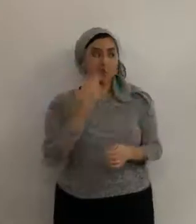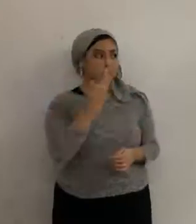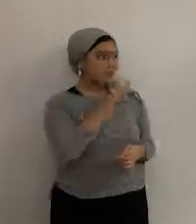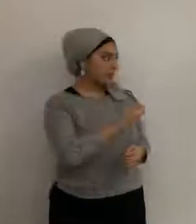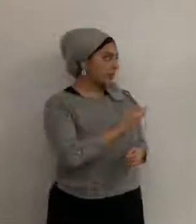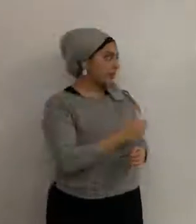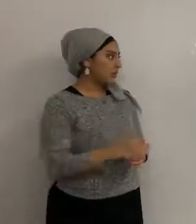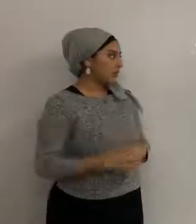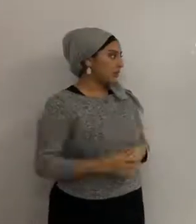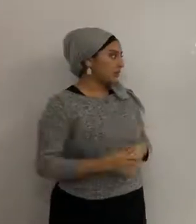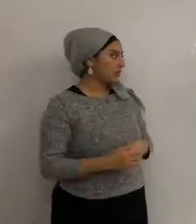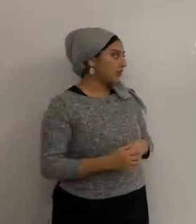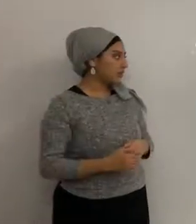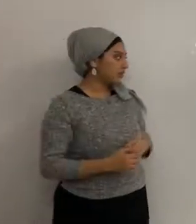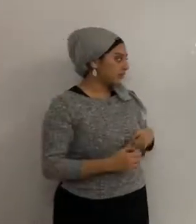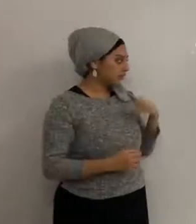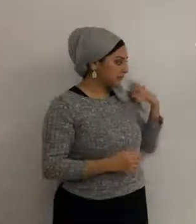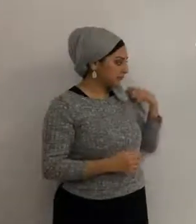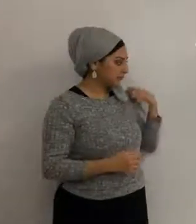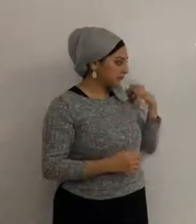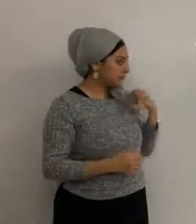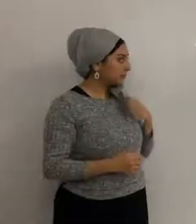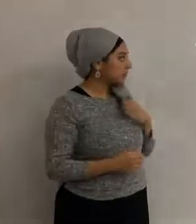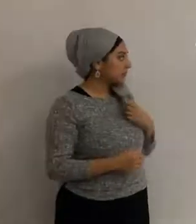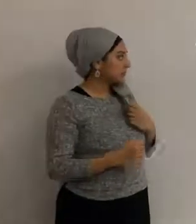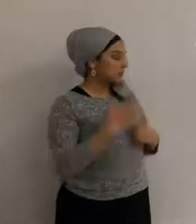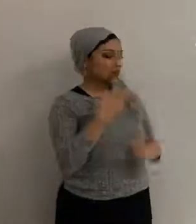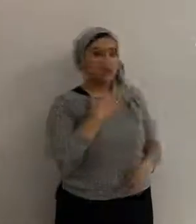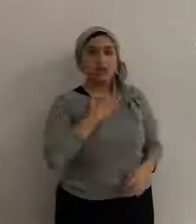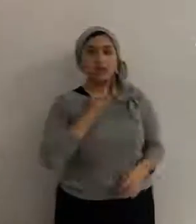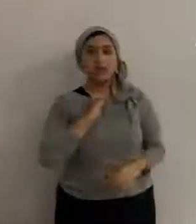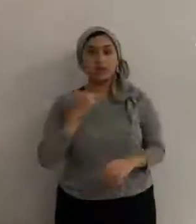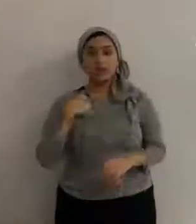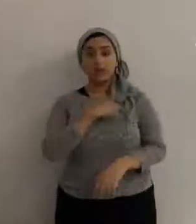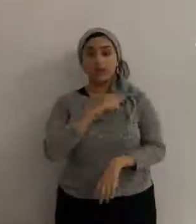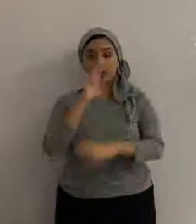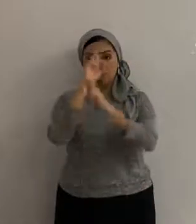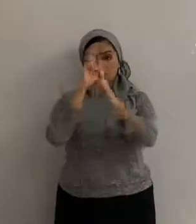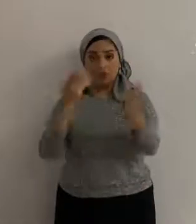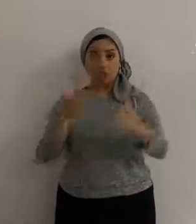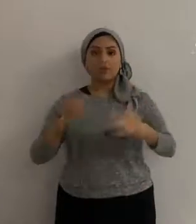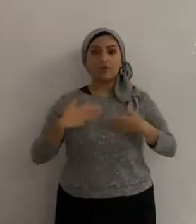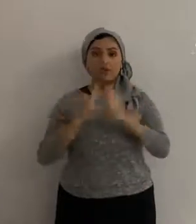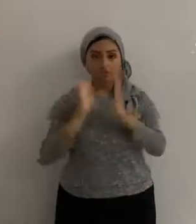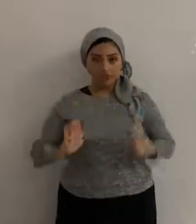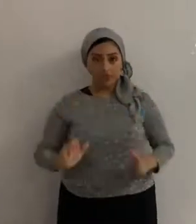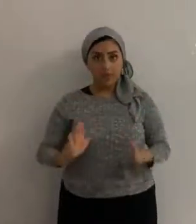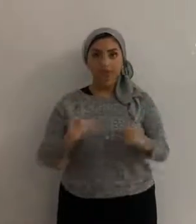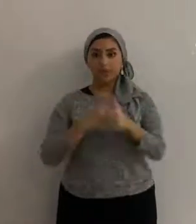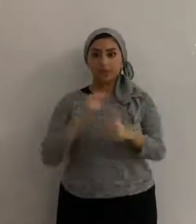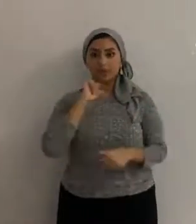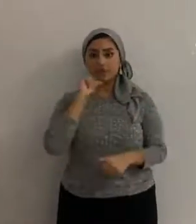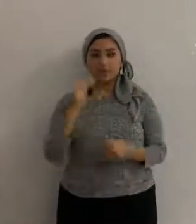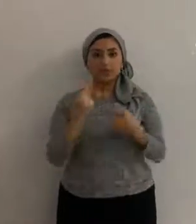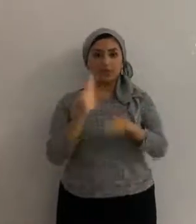diapositivas. Aquí vemos, bueno, yo respeto todo, respetamos siempre en esta congregación Gozo y Paz. En primer lugar, no hacemos negocio con la palabra del